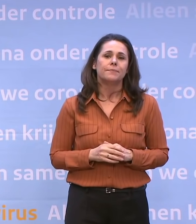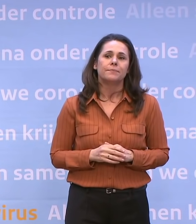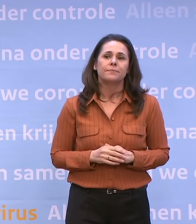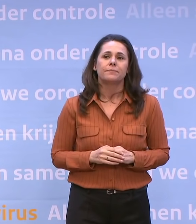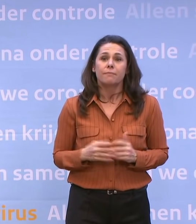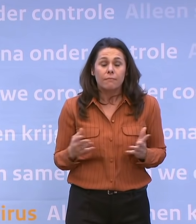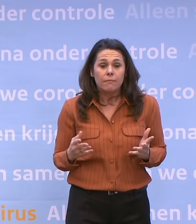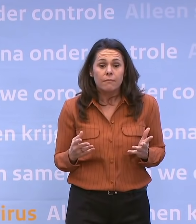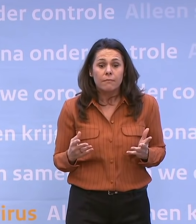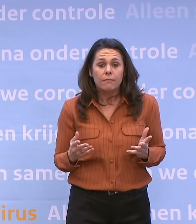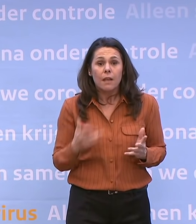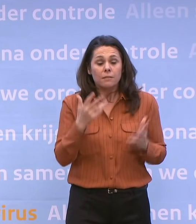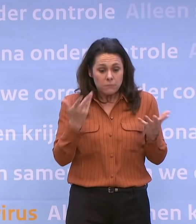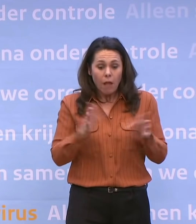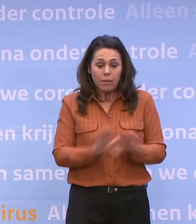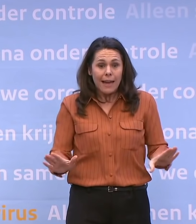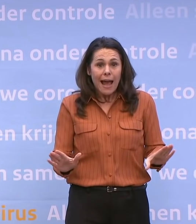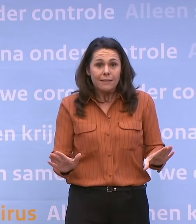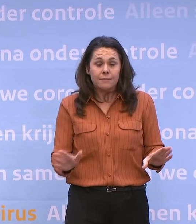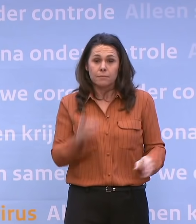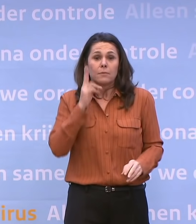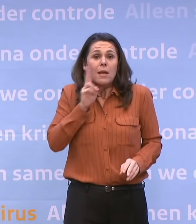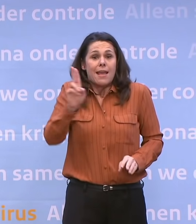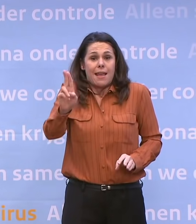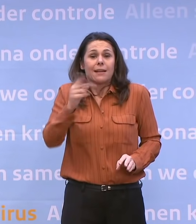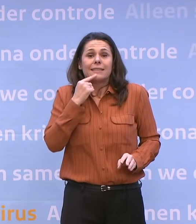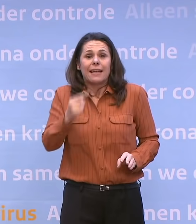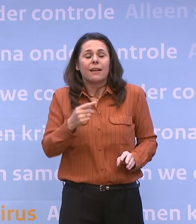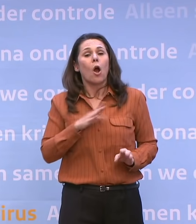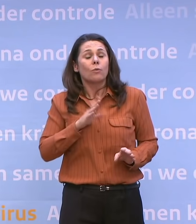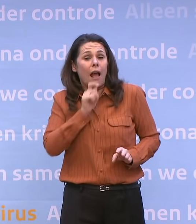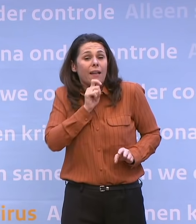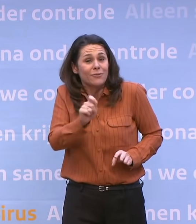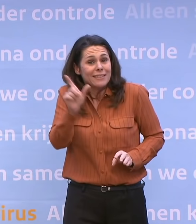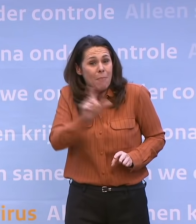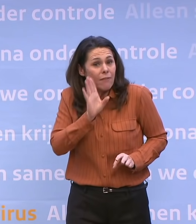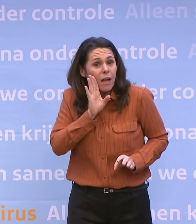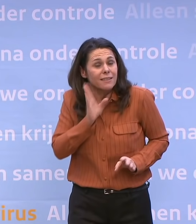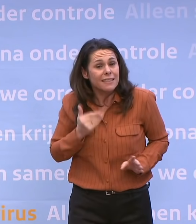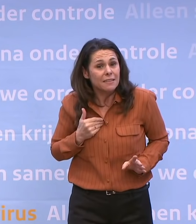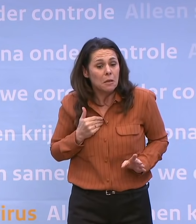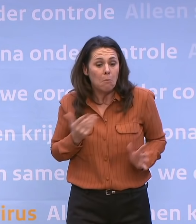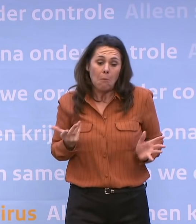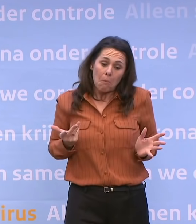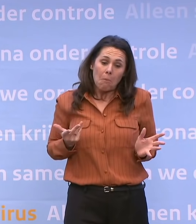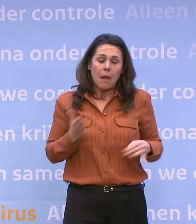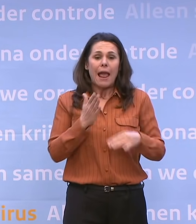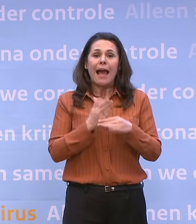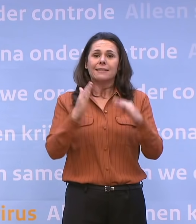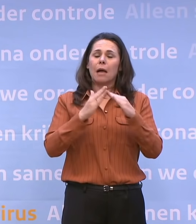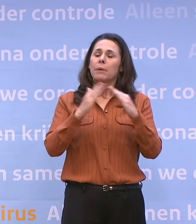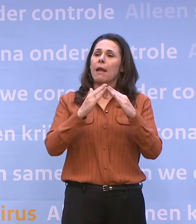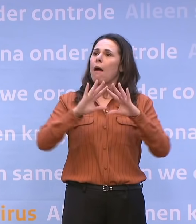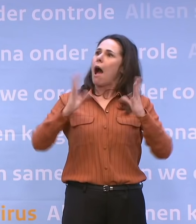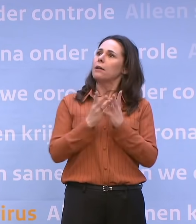De vraag of het dan stopt, ik zeg u eerlijk, ik heb dat ook gezegd in mijn advies over de meivakantie. Het zou mij verbazen dat je ineens kan zeggen eind april, alles is weer